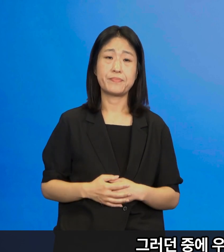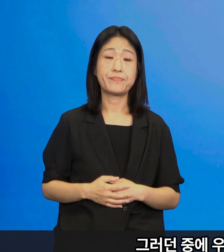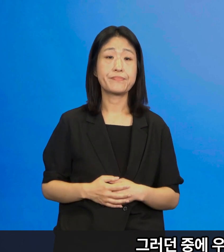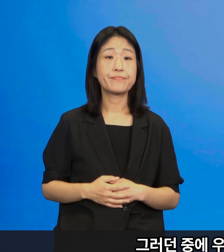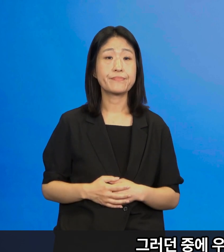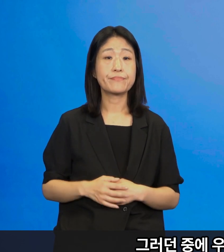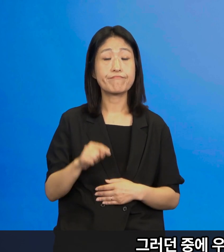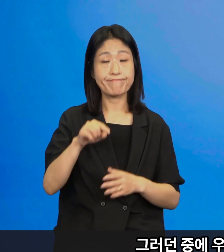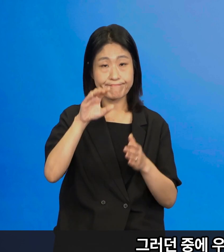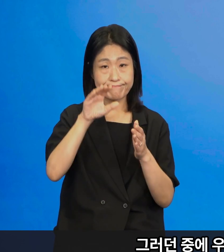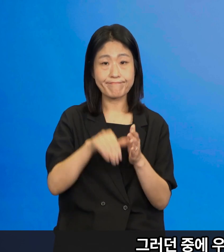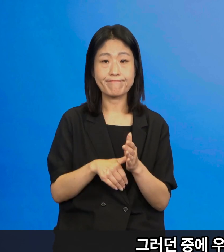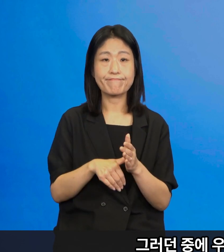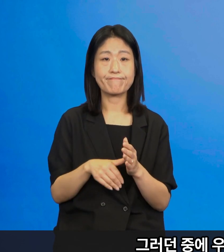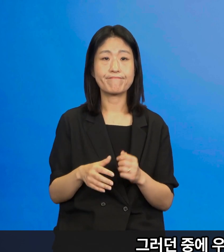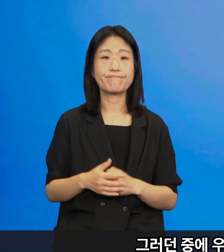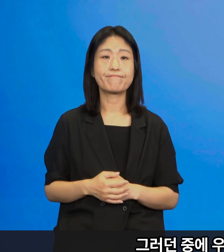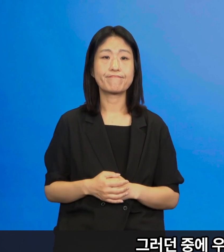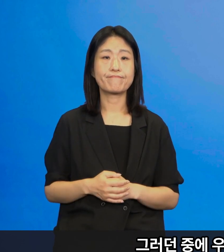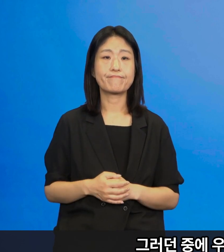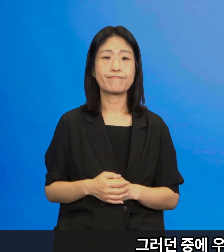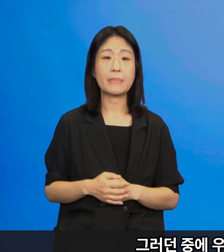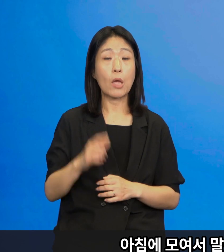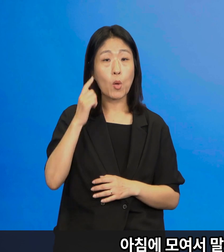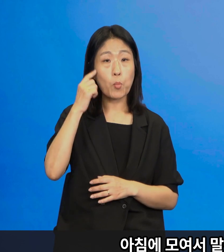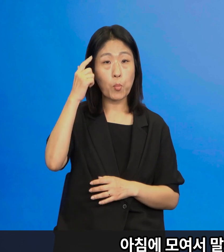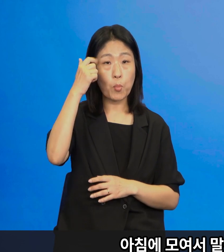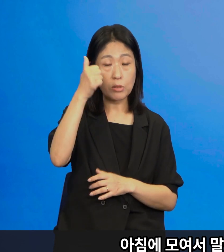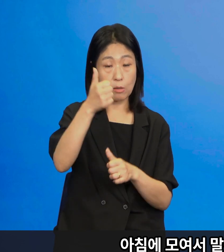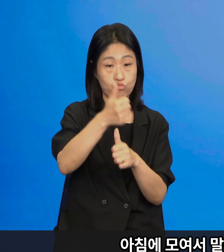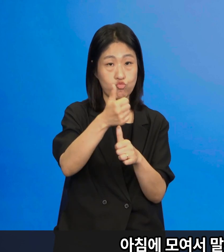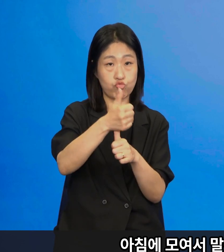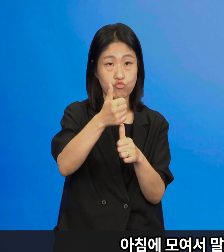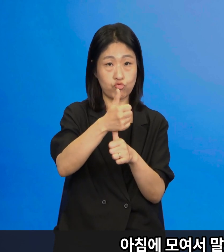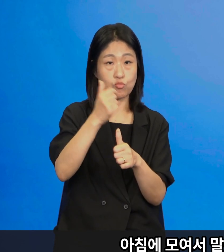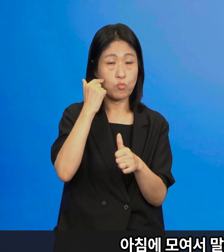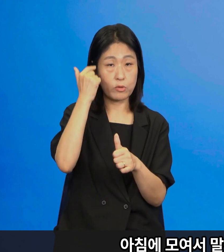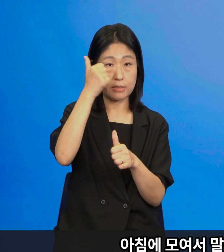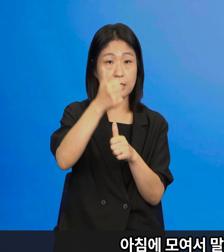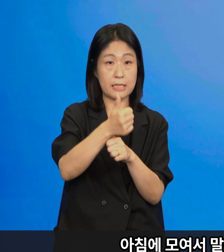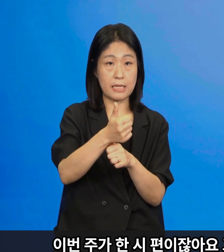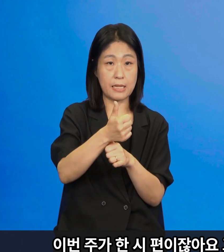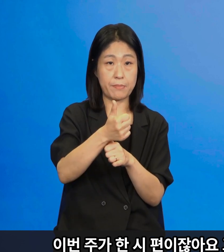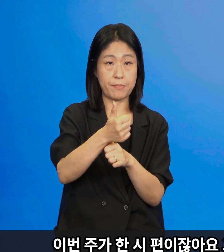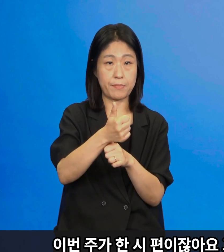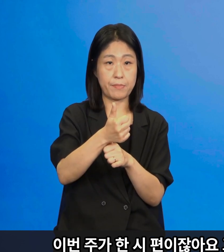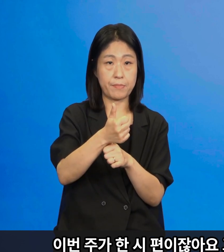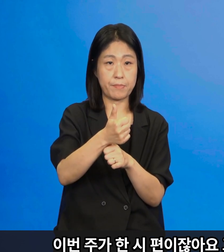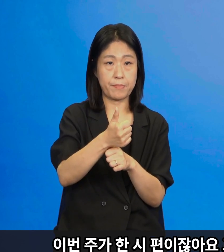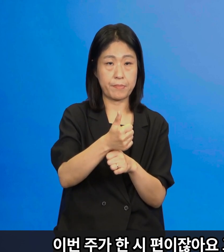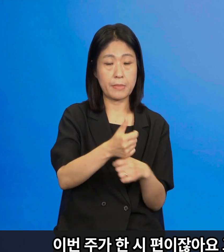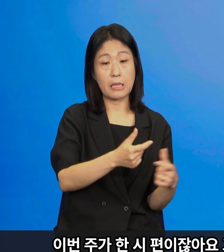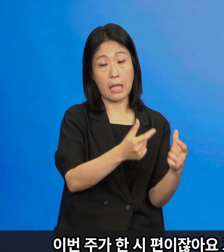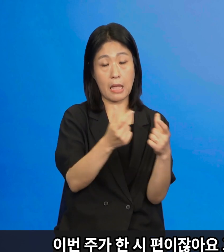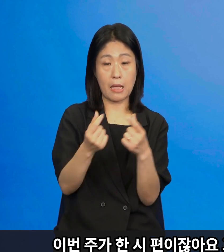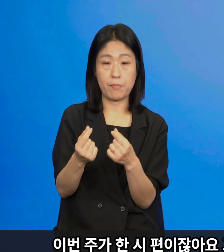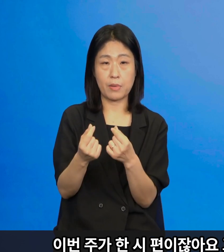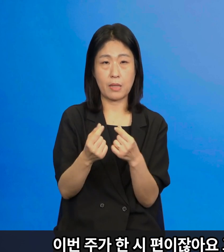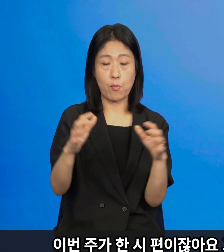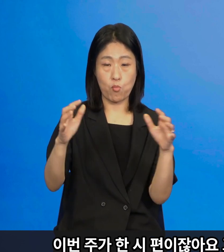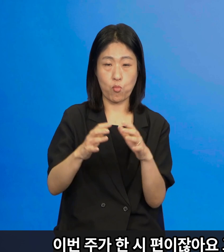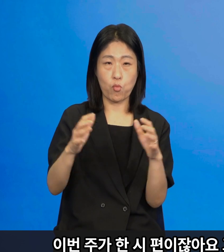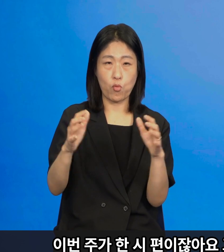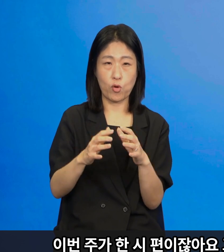그러던 중에 우리 사역자들이 이제 아침에 모여서 말씀 함께 묵상을 하거든요. 시편, 이번 주간